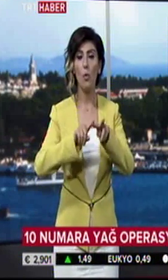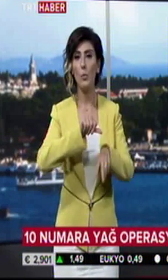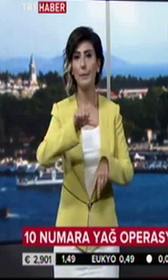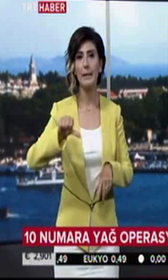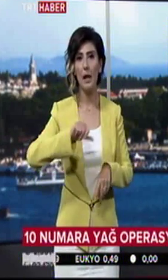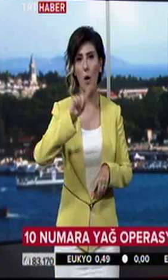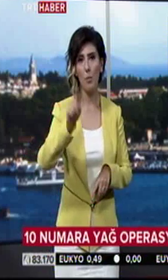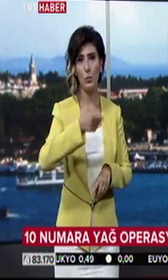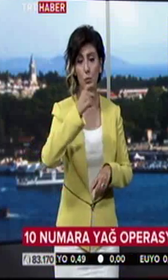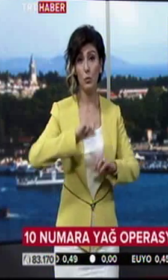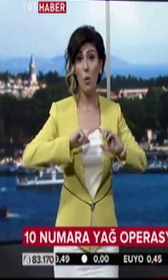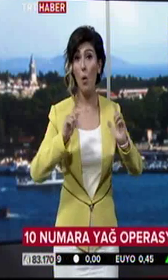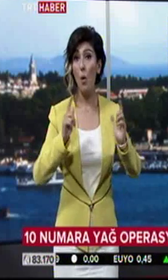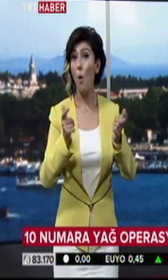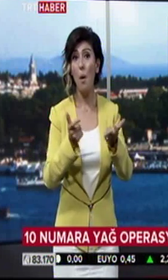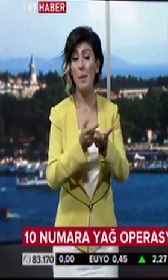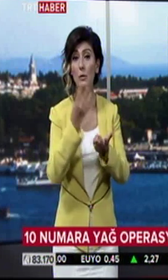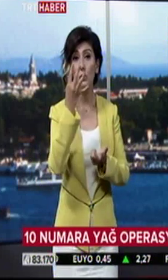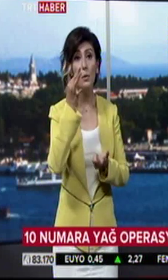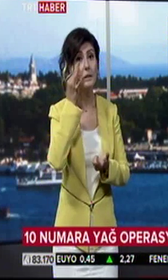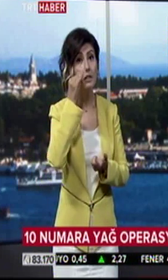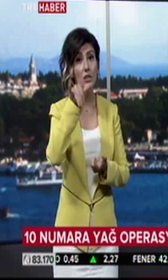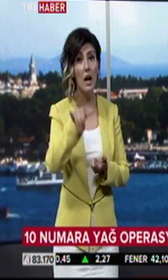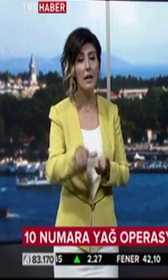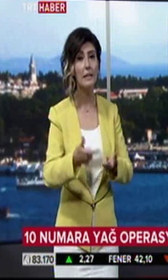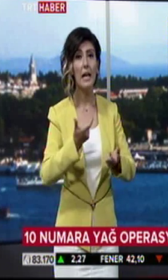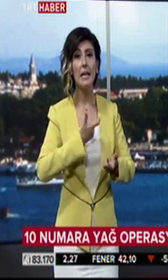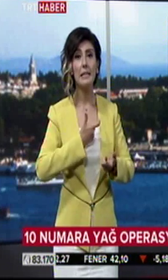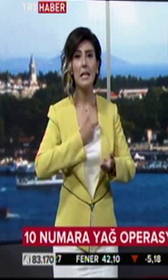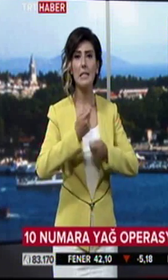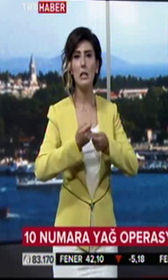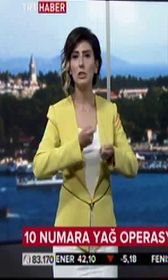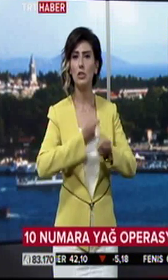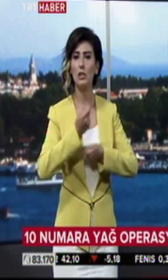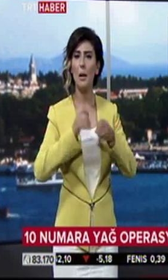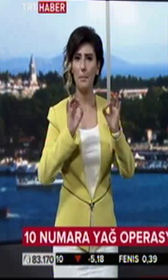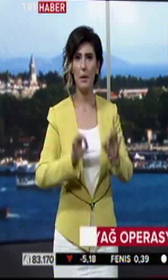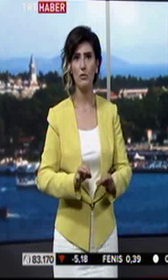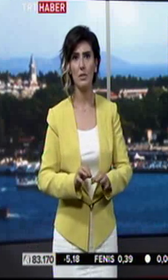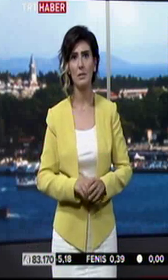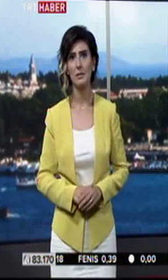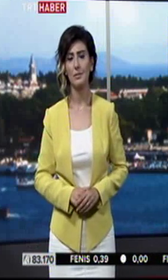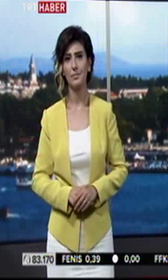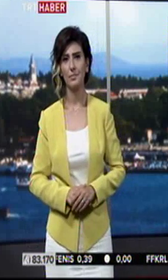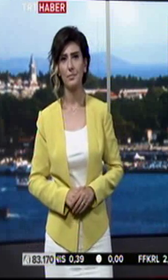yağ ele geçirildi. Operasyonlarda 4 kişi hakkında yasal işlem başlatıldı.